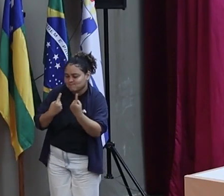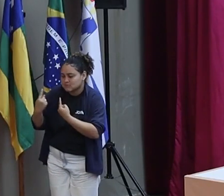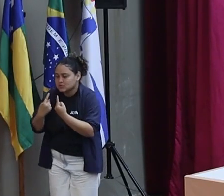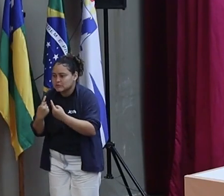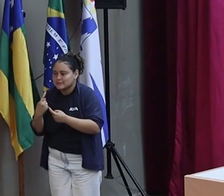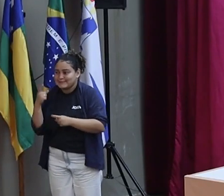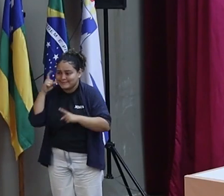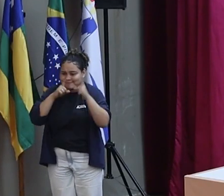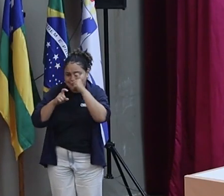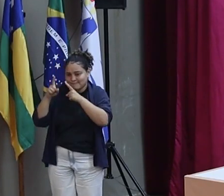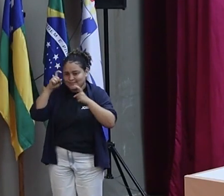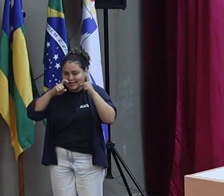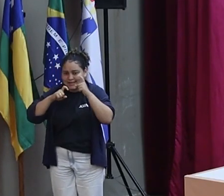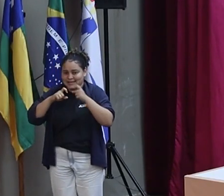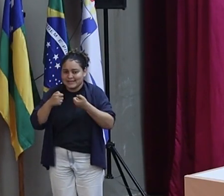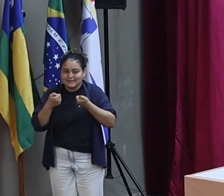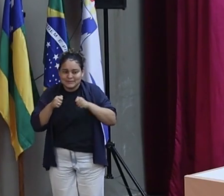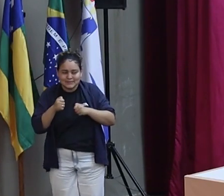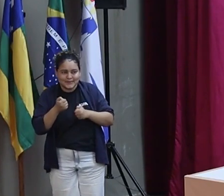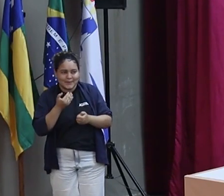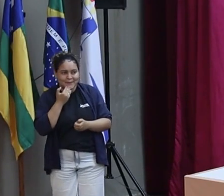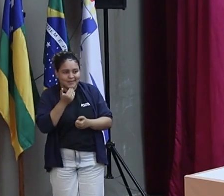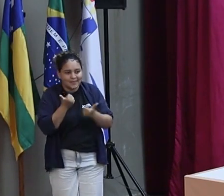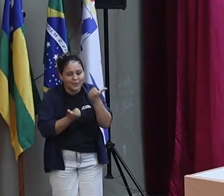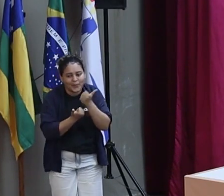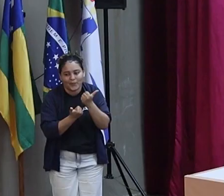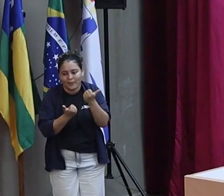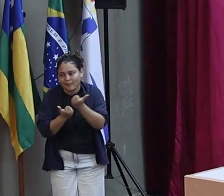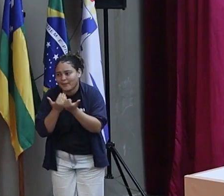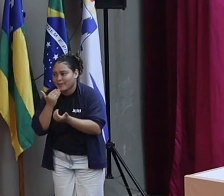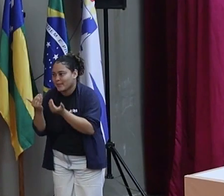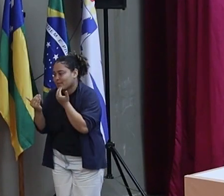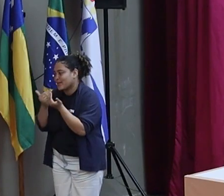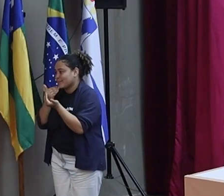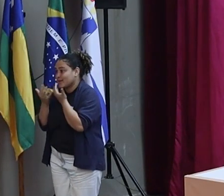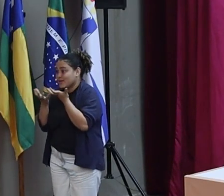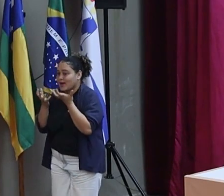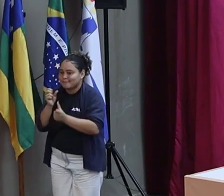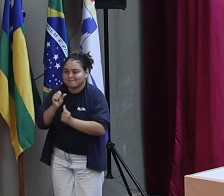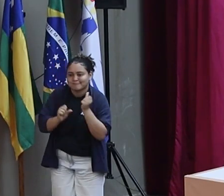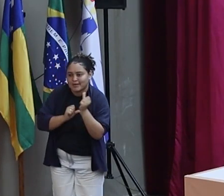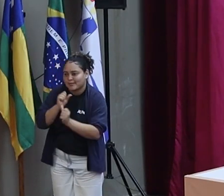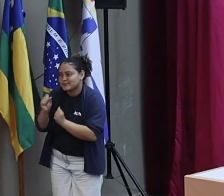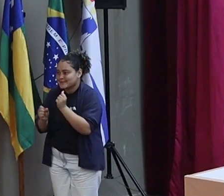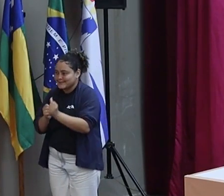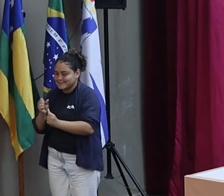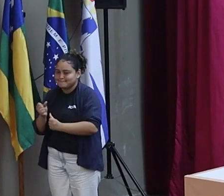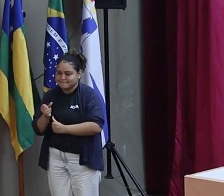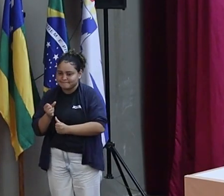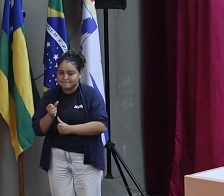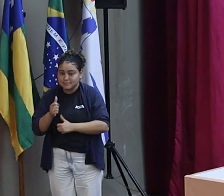nossos gabinetes, em busca de financiamento, em busca de publicação, em busca, né, de mudanças, né, em relação